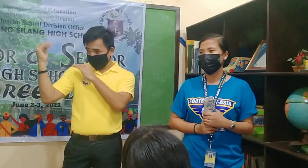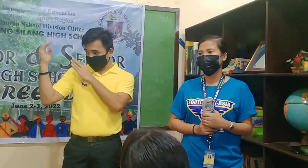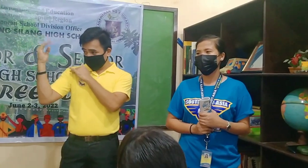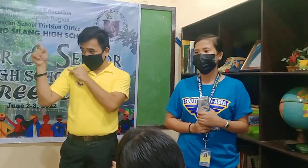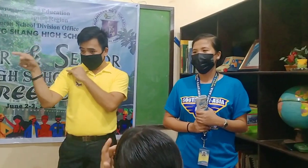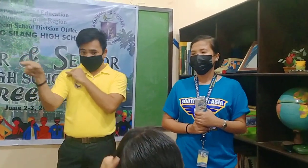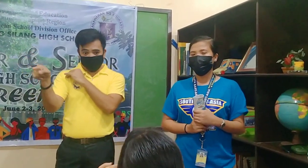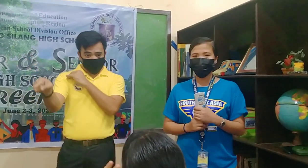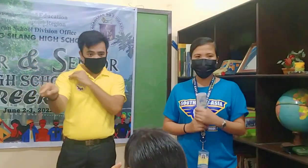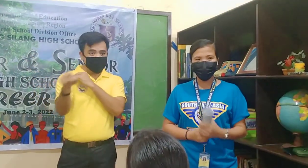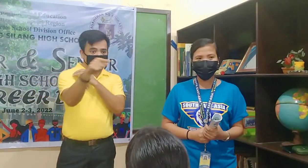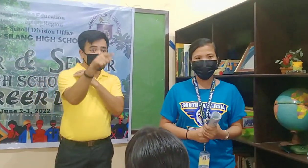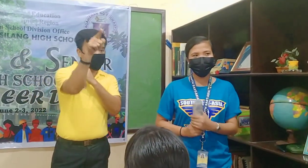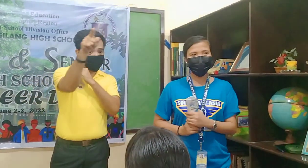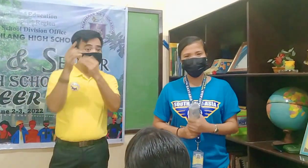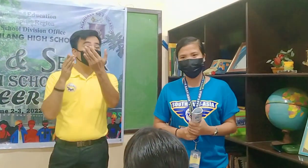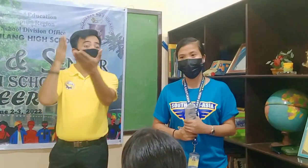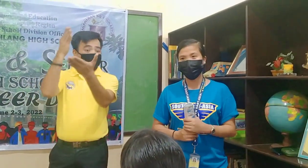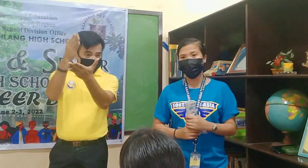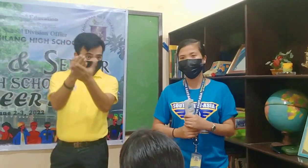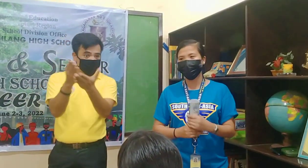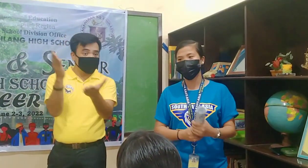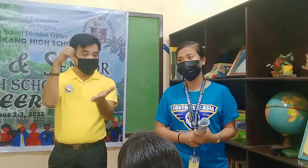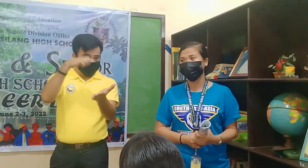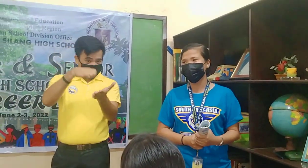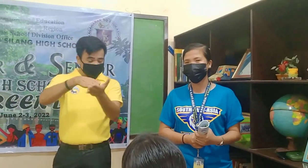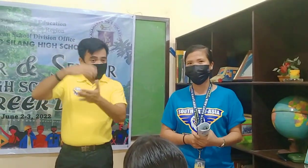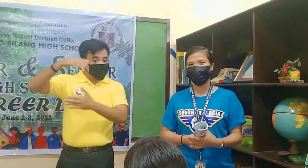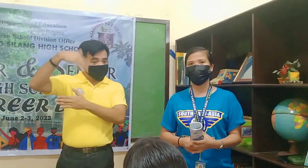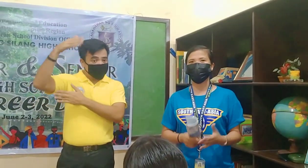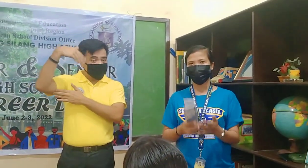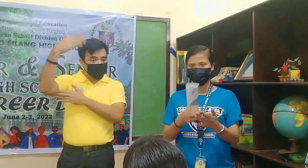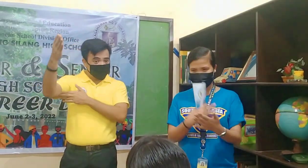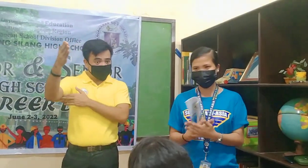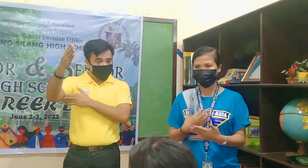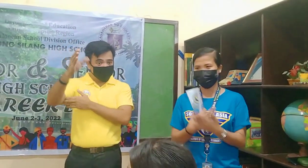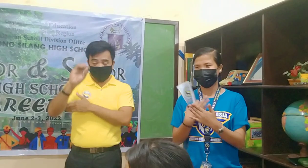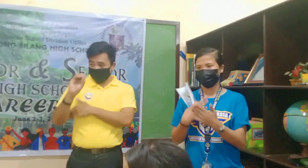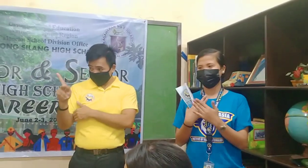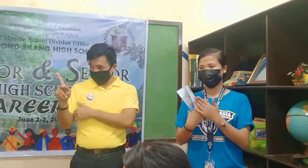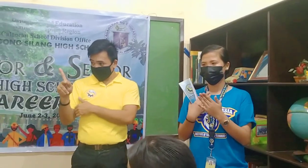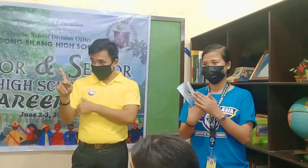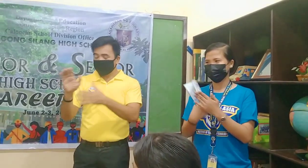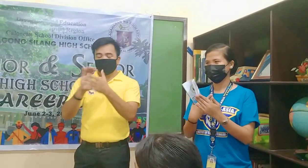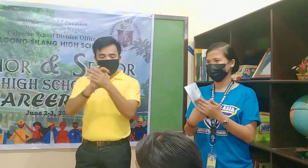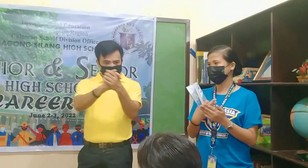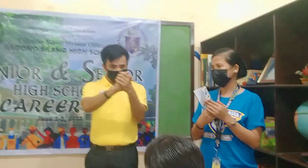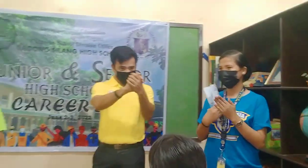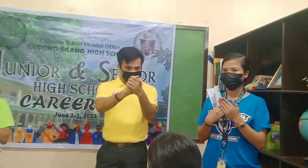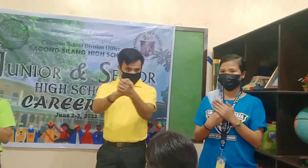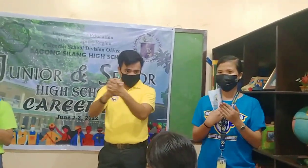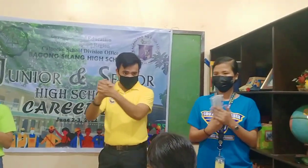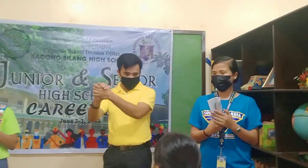And thank you po sa pakikinig and advance congratulations po sa inyo. Thank you po.